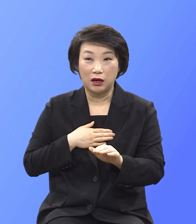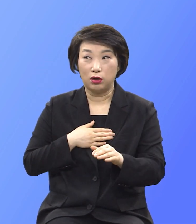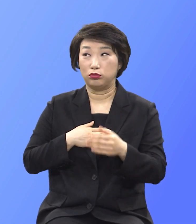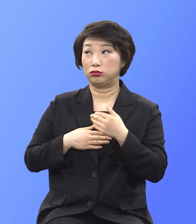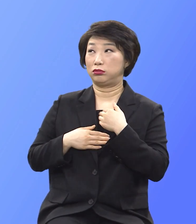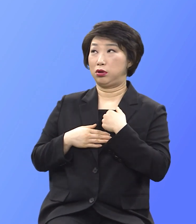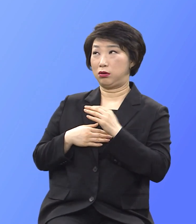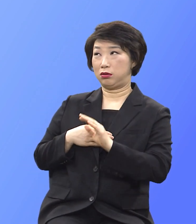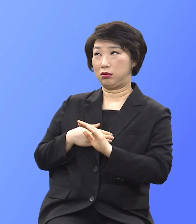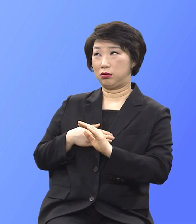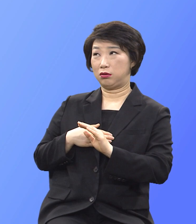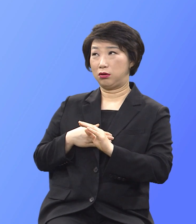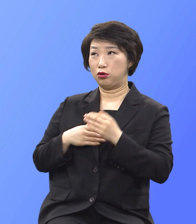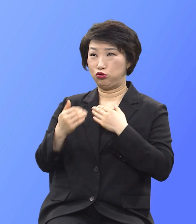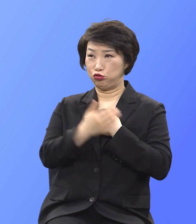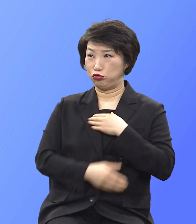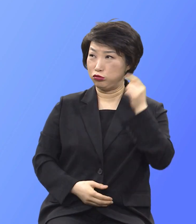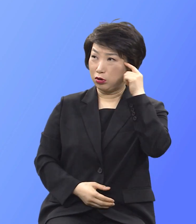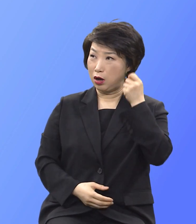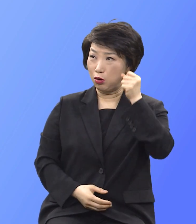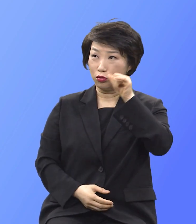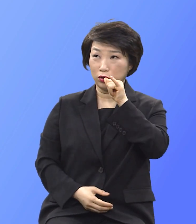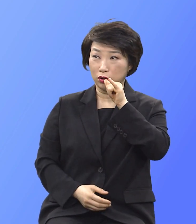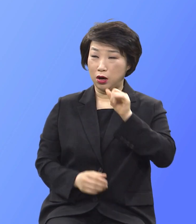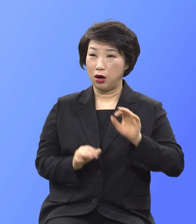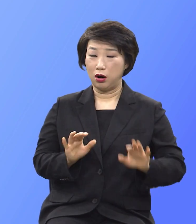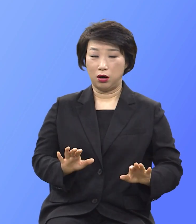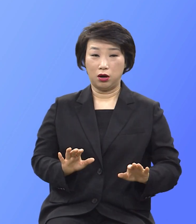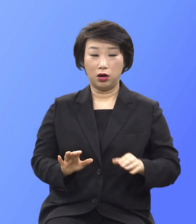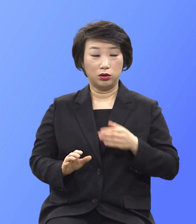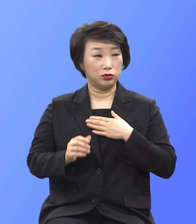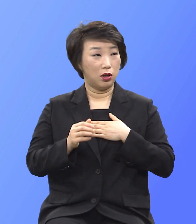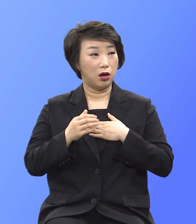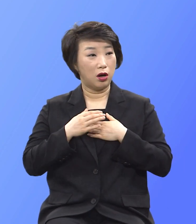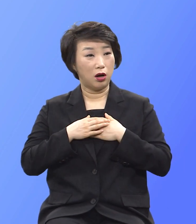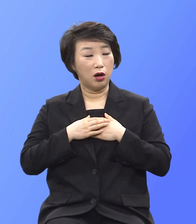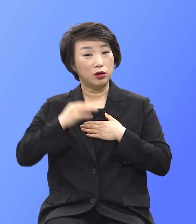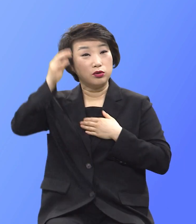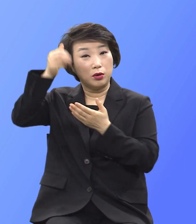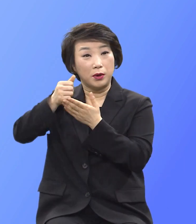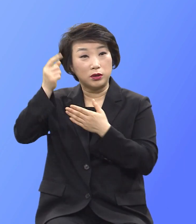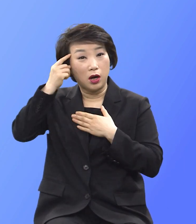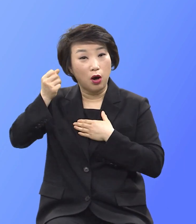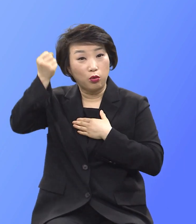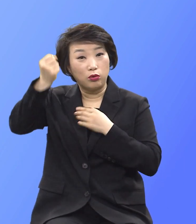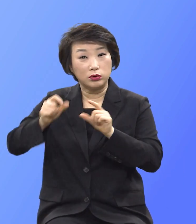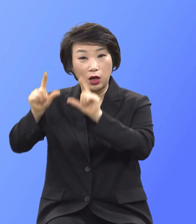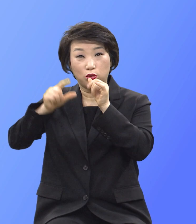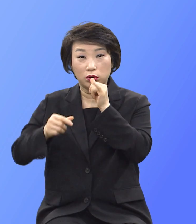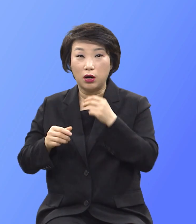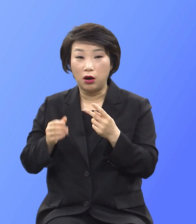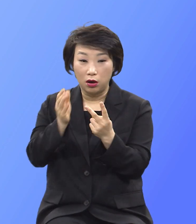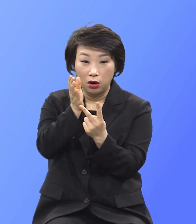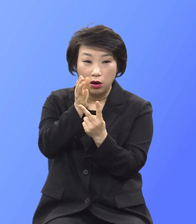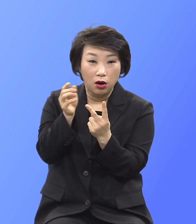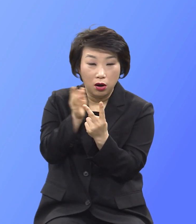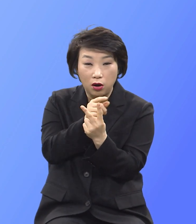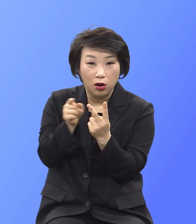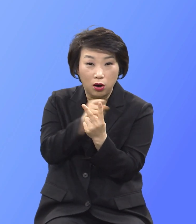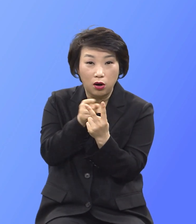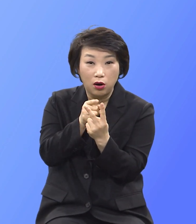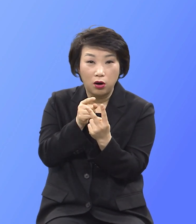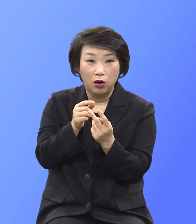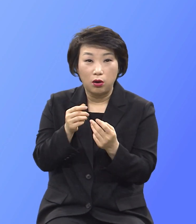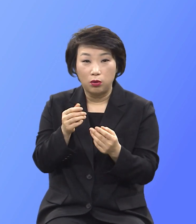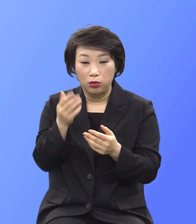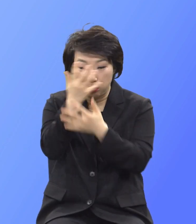내가 육신의 생각으로 사는지 성령의 생각으로 사는지